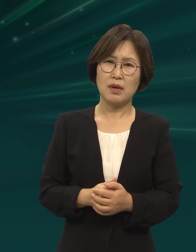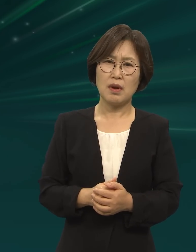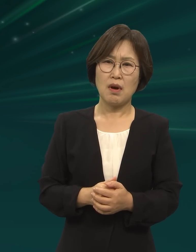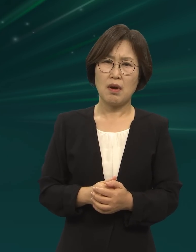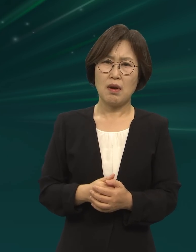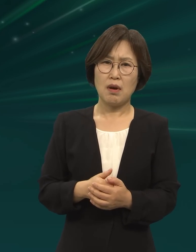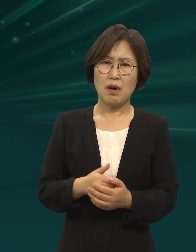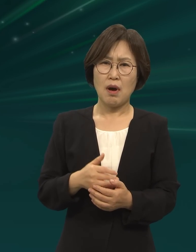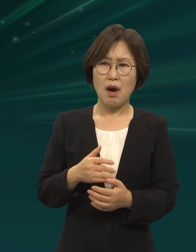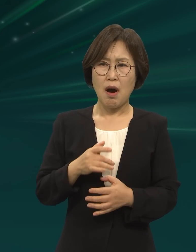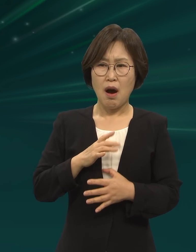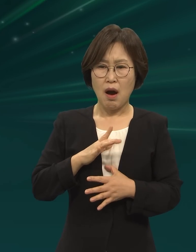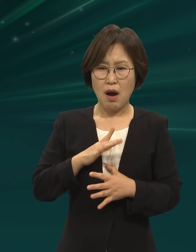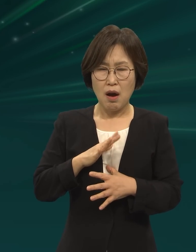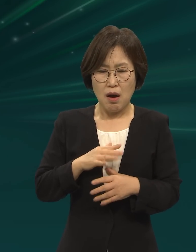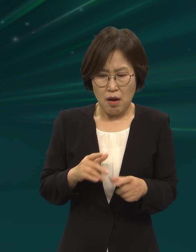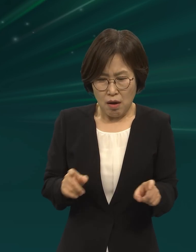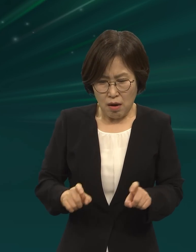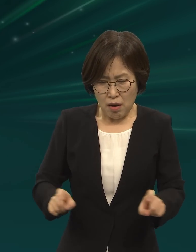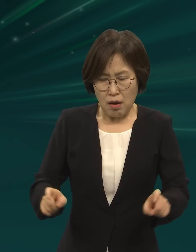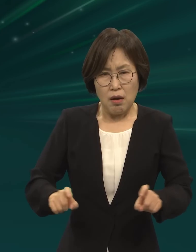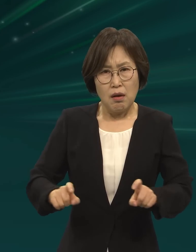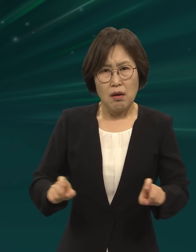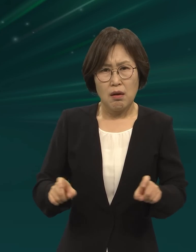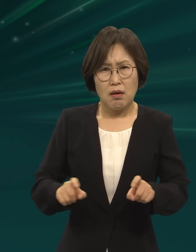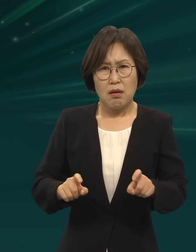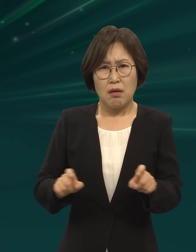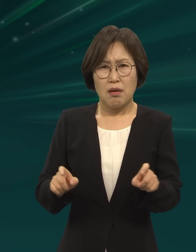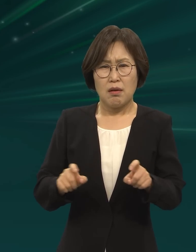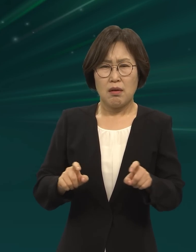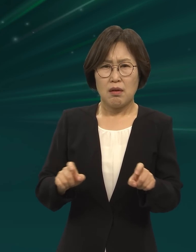저는 솔직히 많이 두려웠습니다.